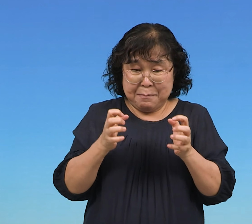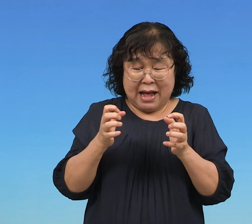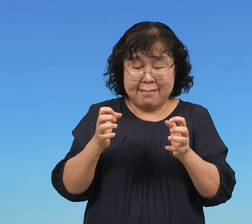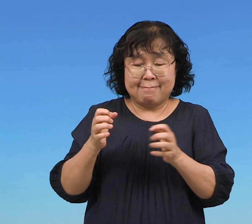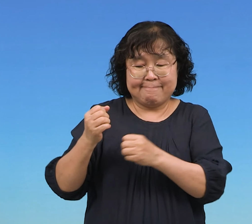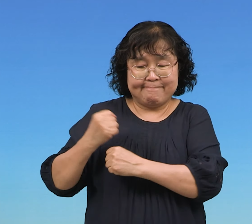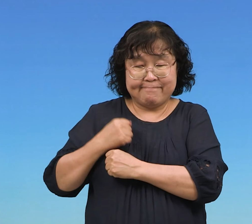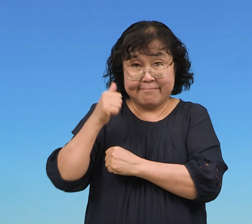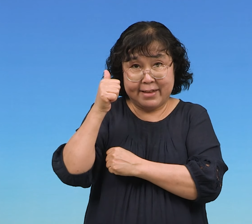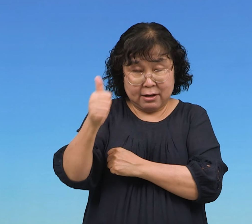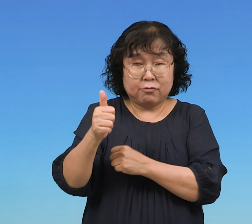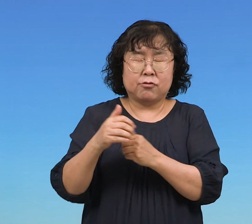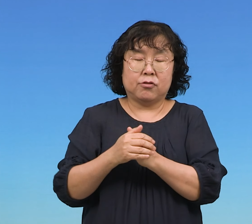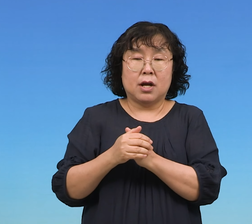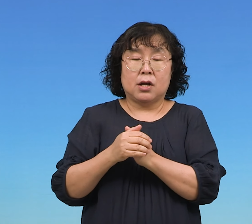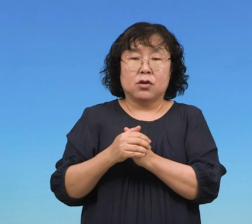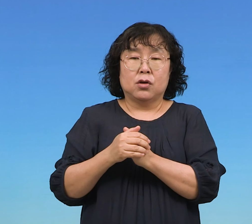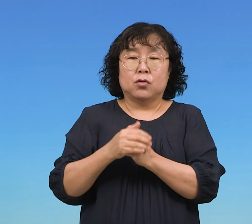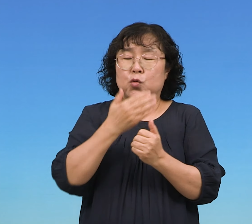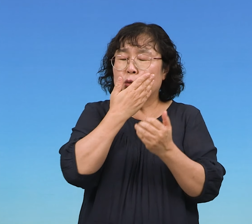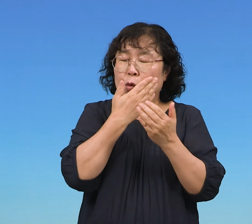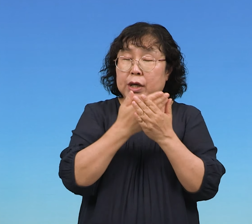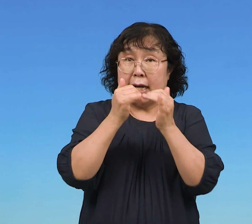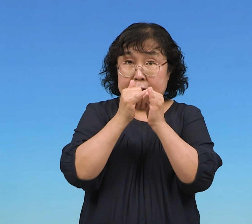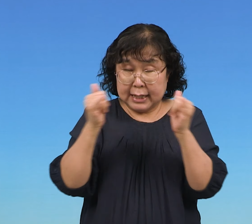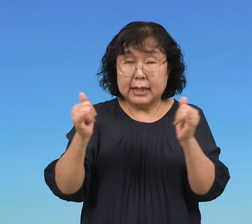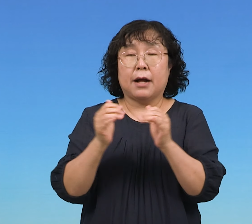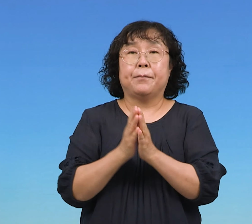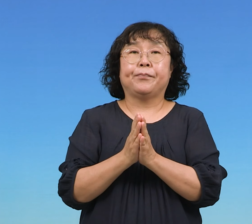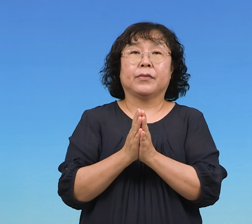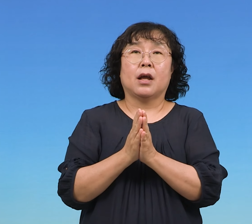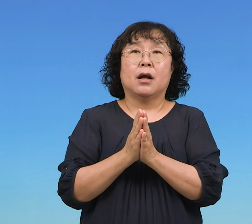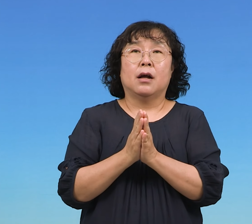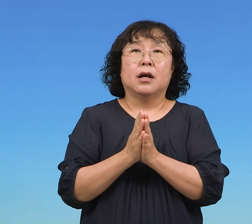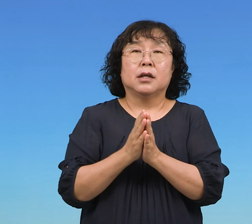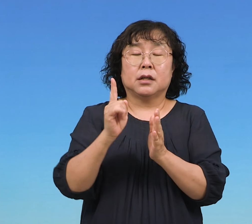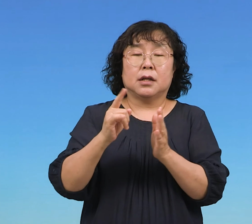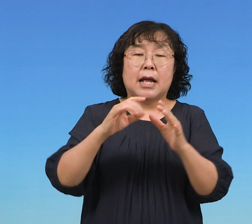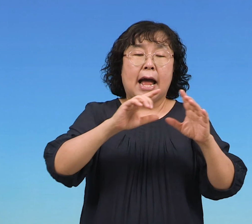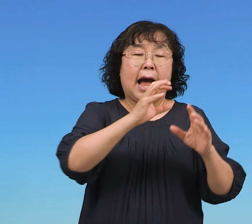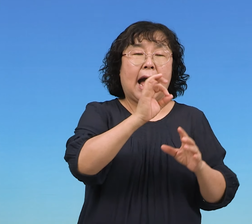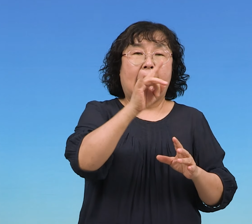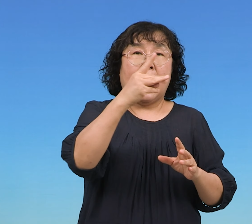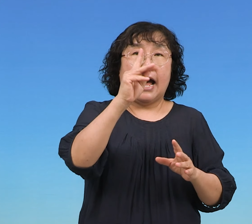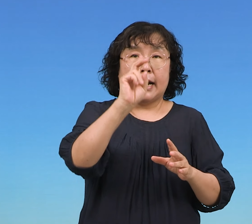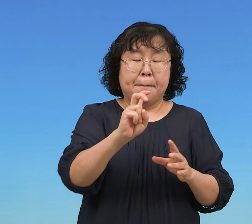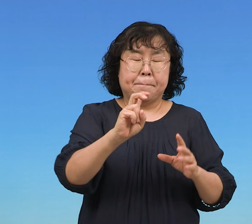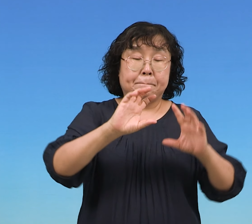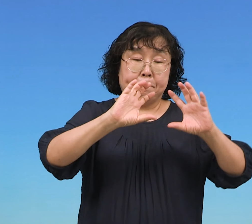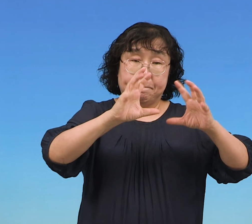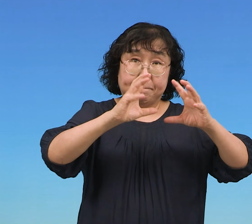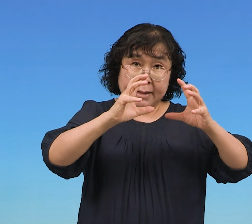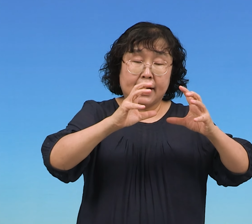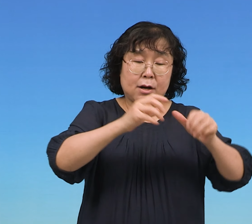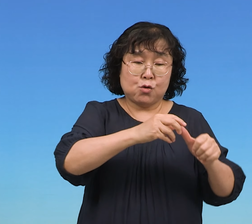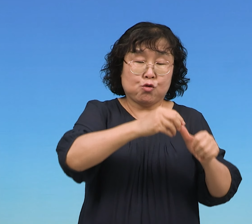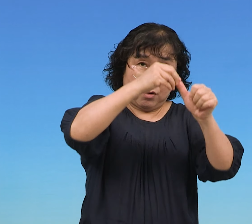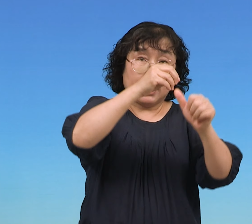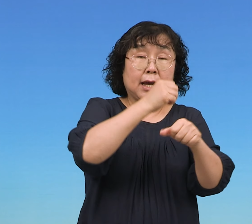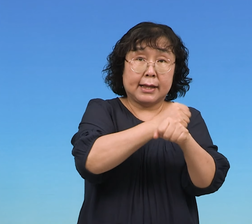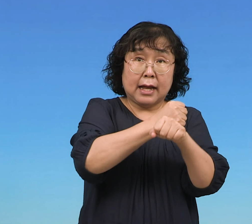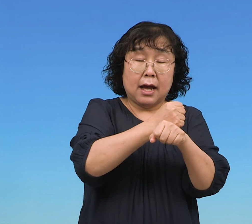크고 존귀한 자니 이는 여호와께서 전에 그에게 아람을 구원하게 하셨습니다. 그는 큰 용사이나